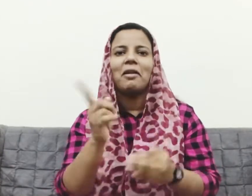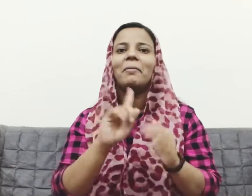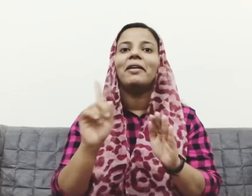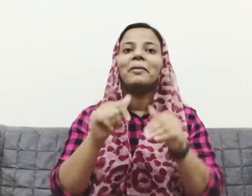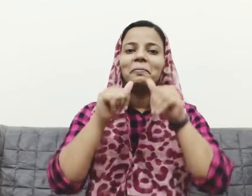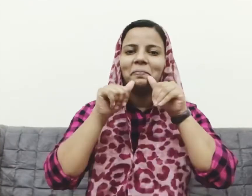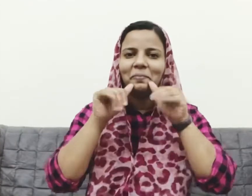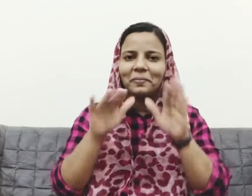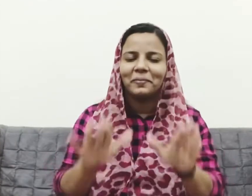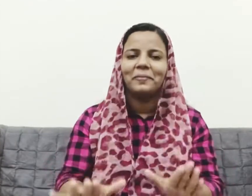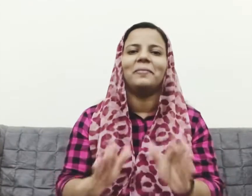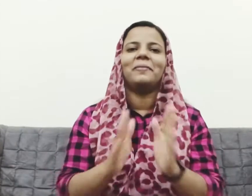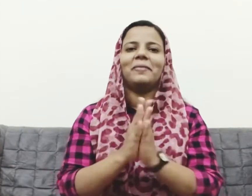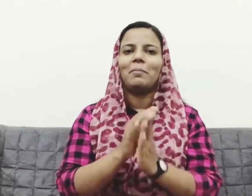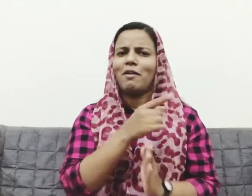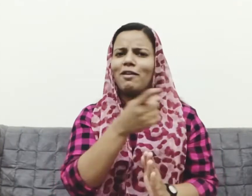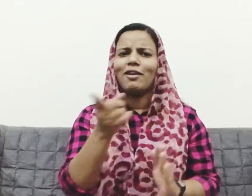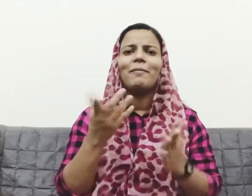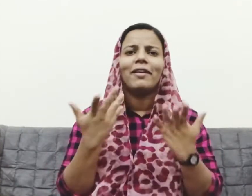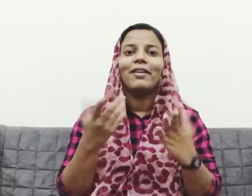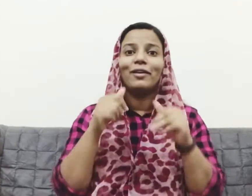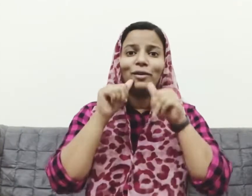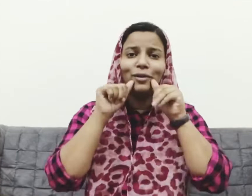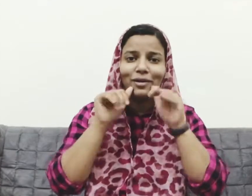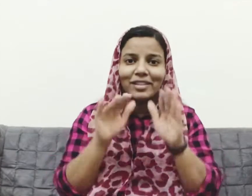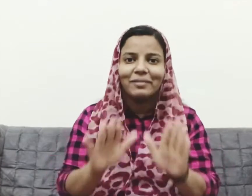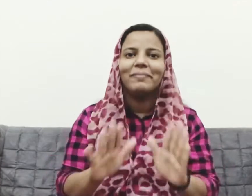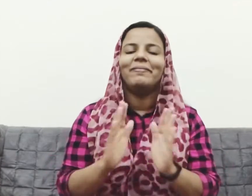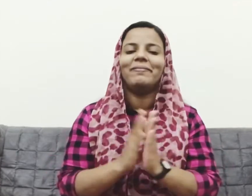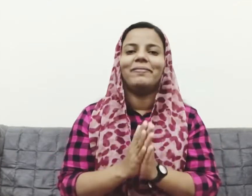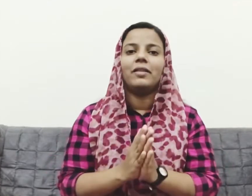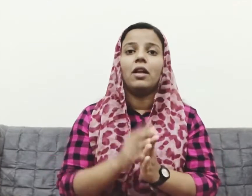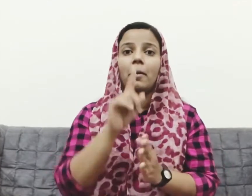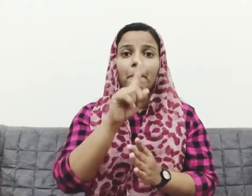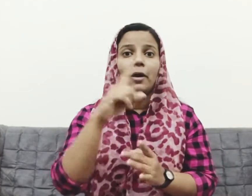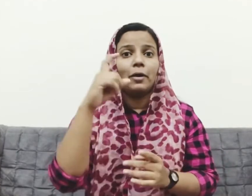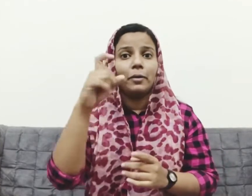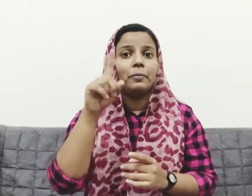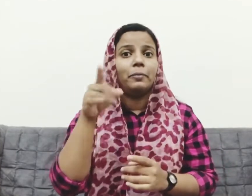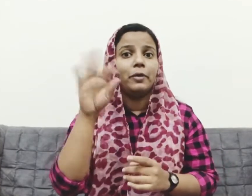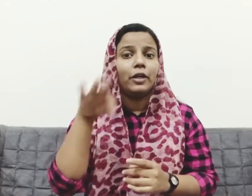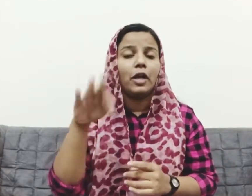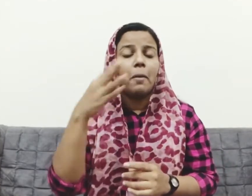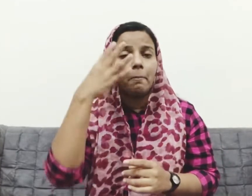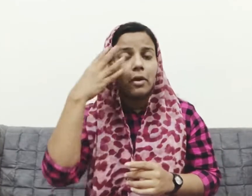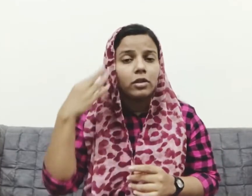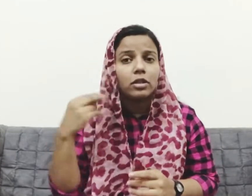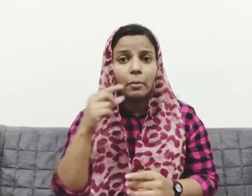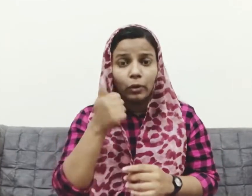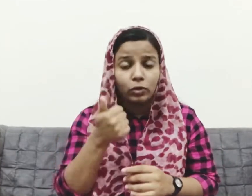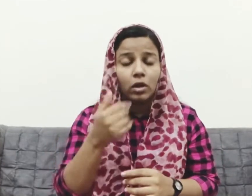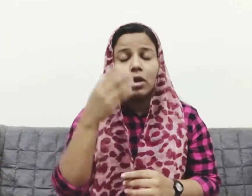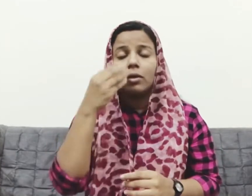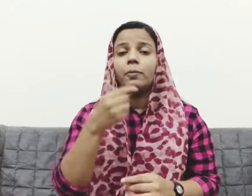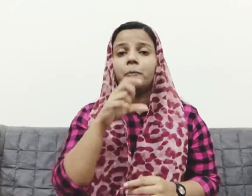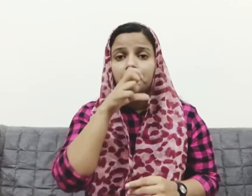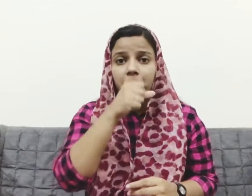ആകാശത്തെയും ഭൂമിയെയും ഉണ്ടാക്കിയ യഹോവയാൽ നിങ്ങൾ അനുഗ്രഹിക്കപ്പെട്ടവരാകുന്നു. ആമേൻ. 17-ും 18-ും പറയുന്നു, മരിച്ചവരും മൗനതയിൽ ഇറങ്ങിയവർ ആരും യഹോവയെ